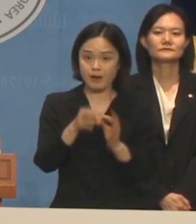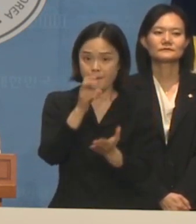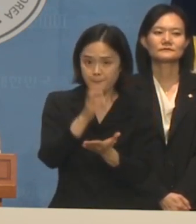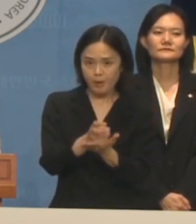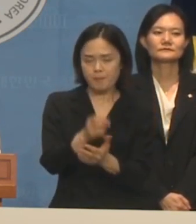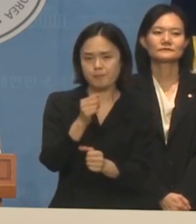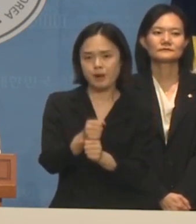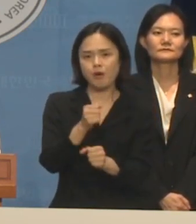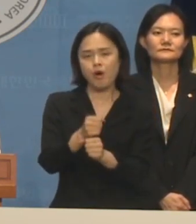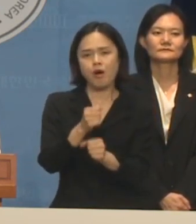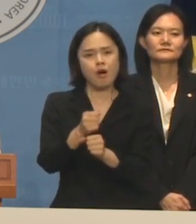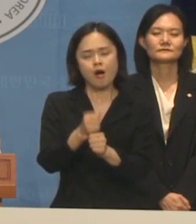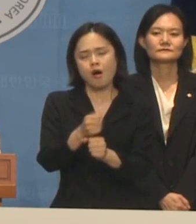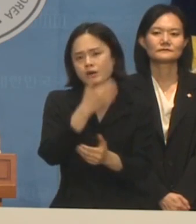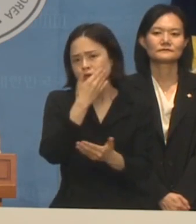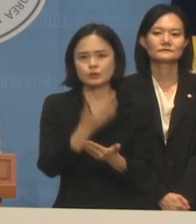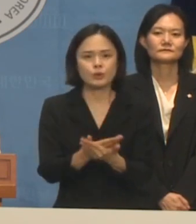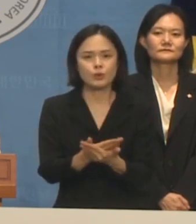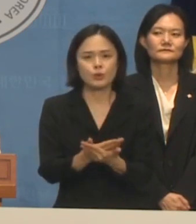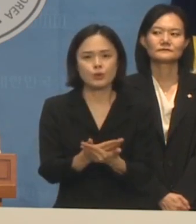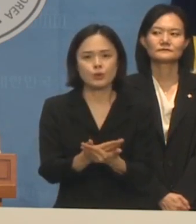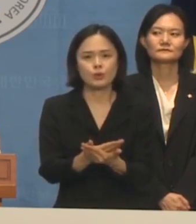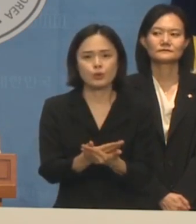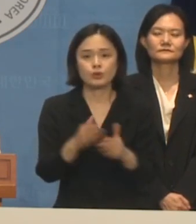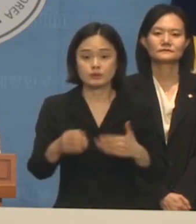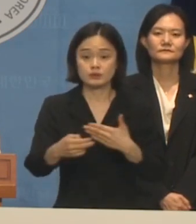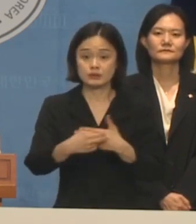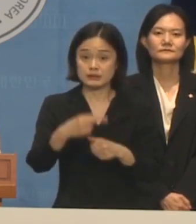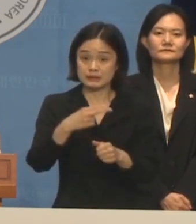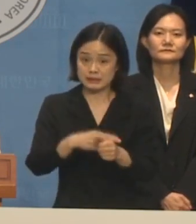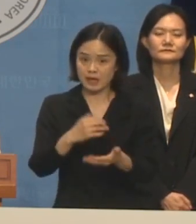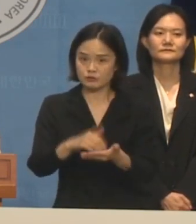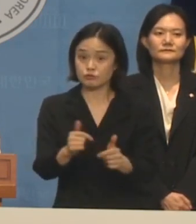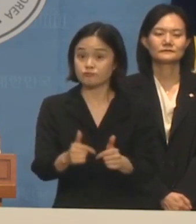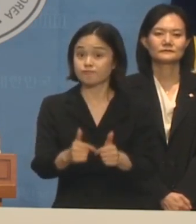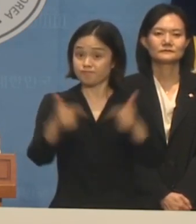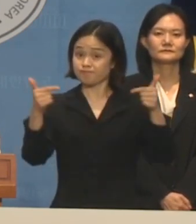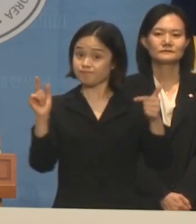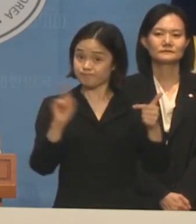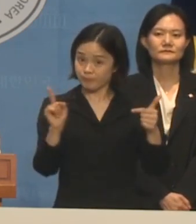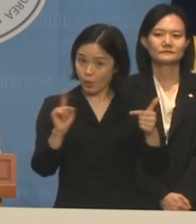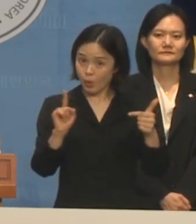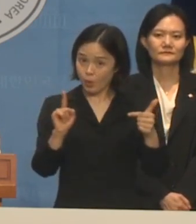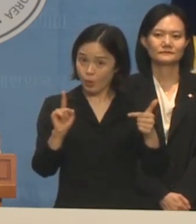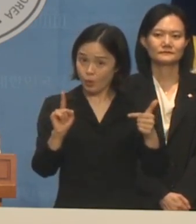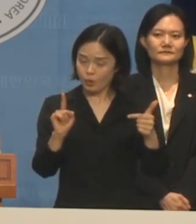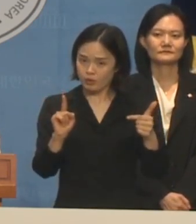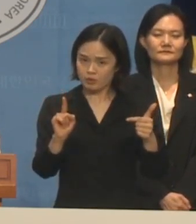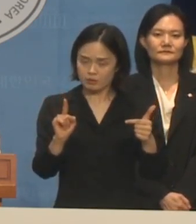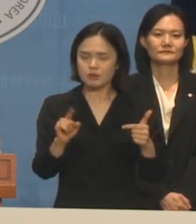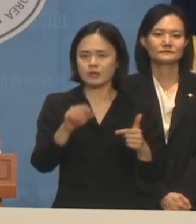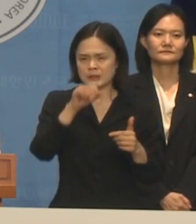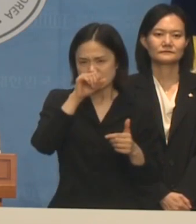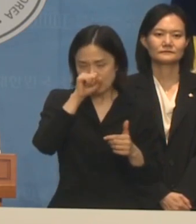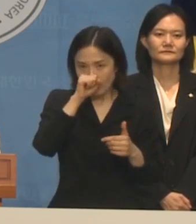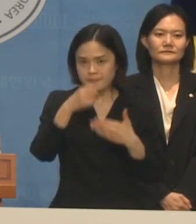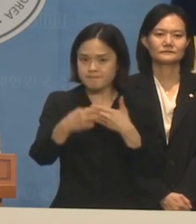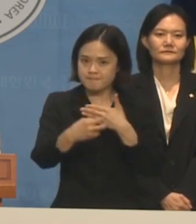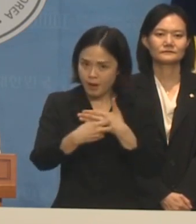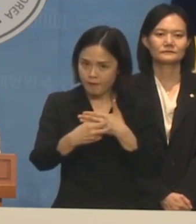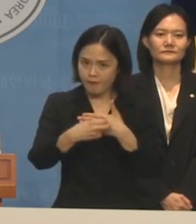현재의 의사 인력 확충 논쟁을 질적 공급을 위한 논의로 변화시킬 수 있기 때문입니다.